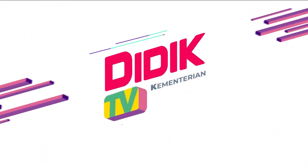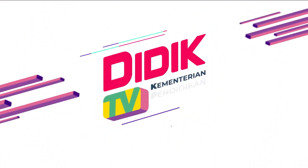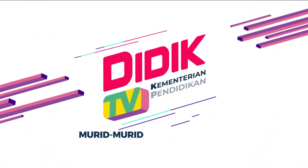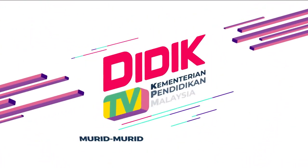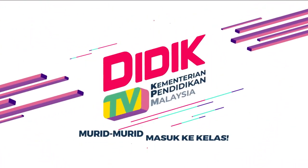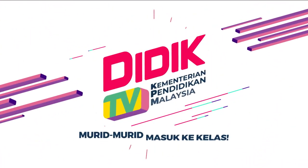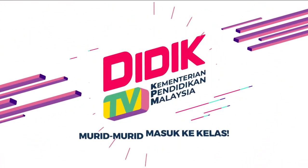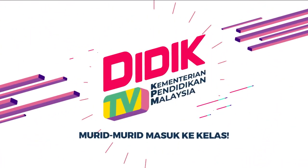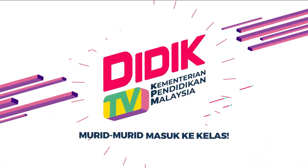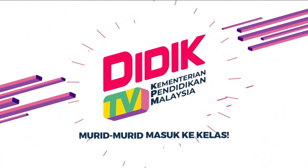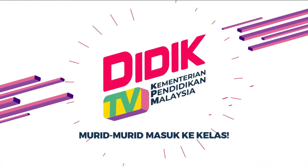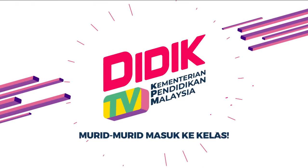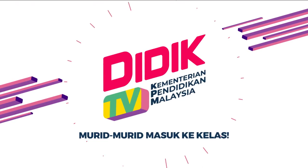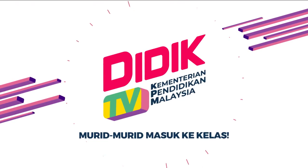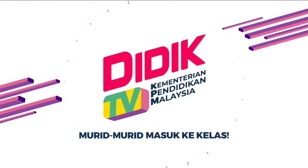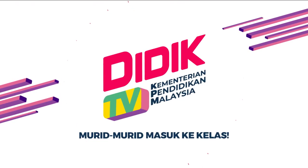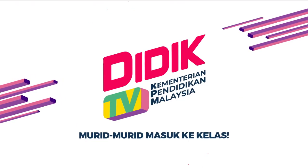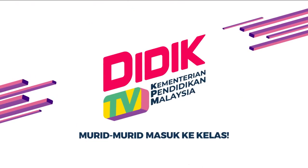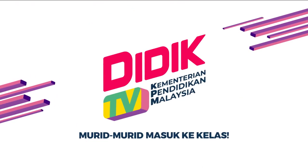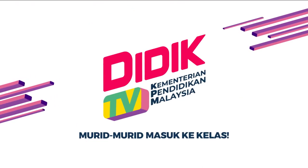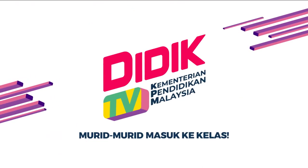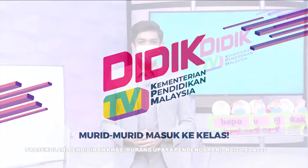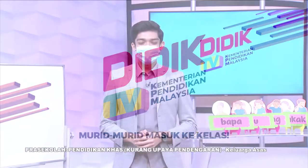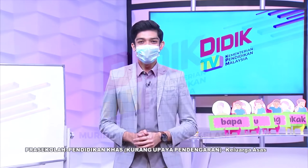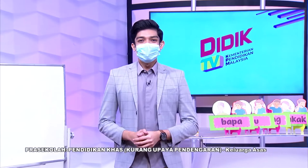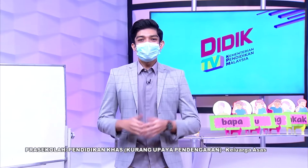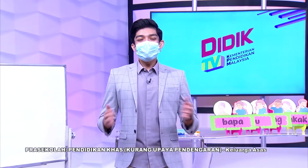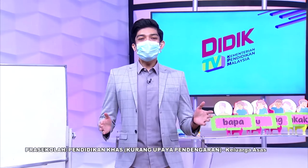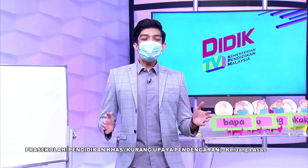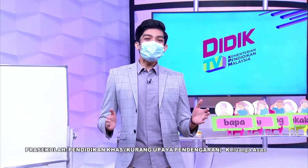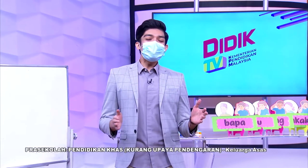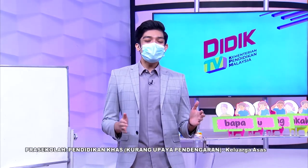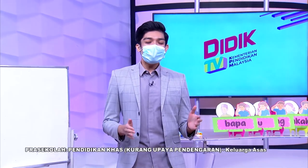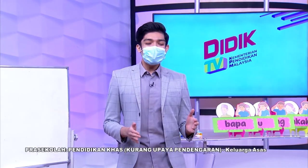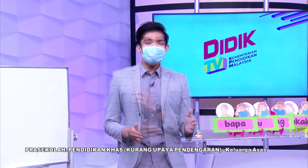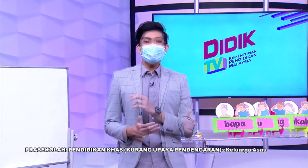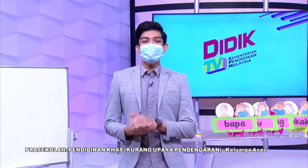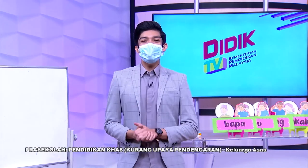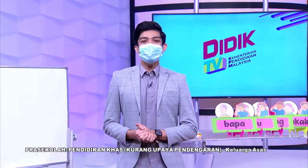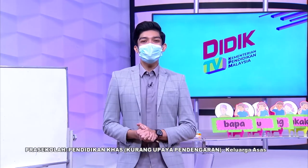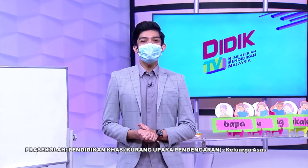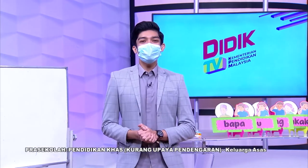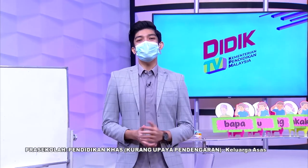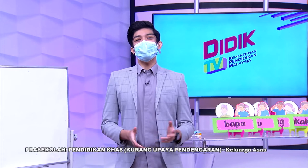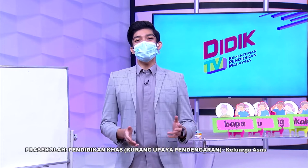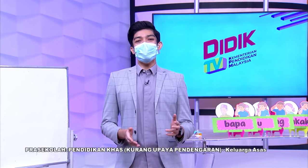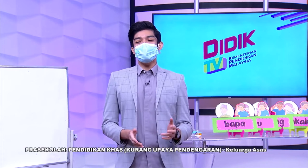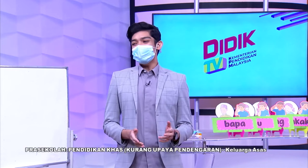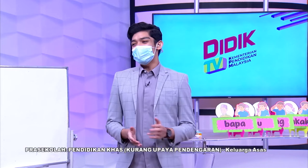Sidik TV GPM kembali bersama Syaikh didikte VPN bersama